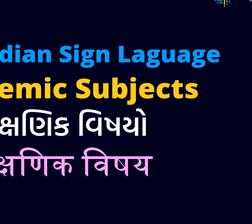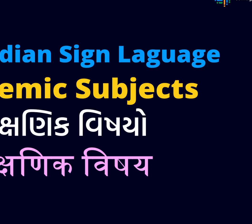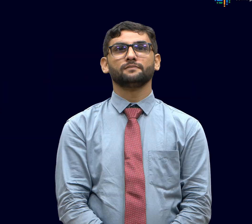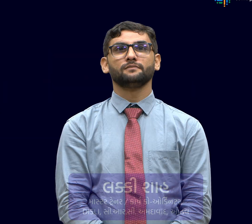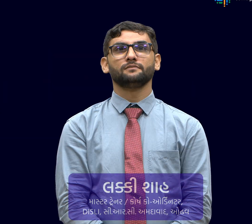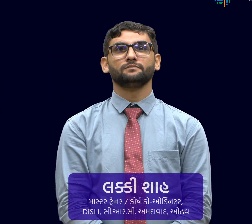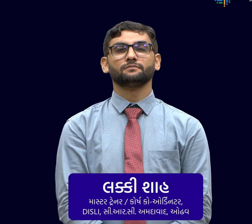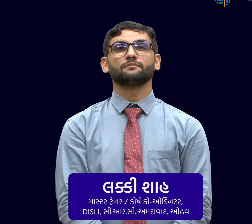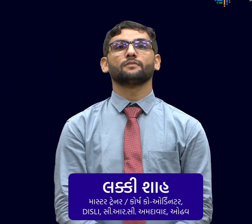શીખશો.